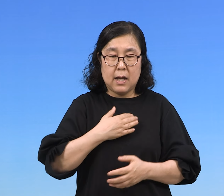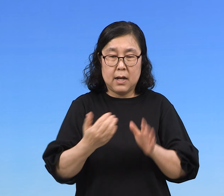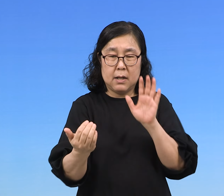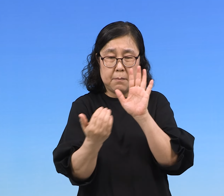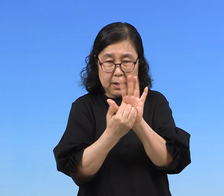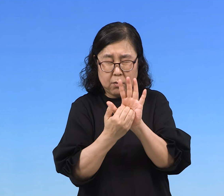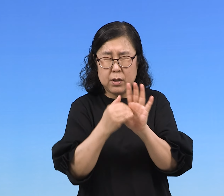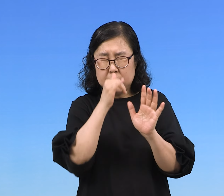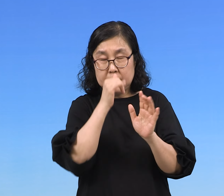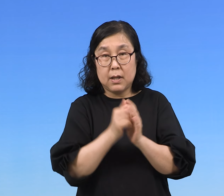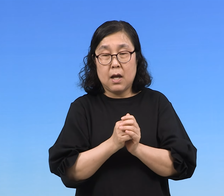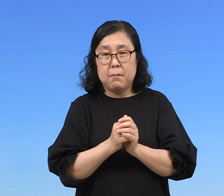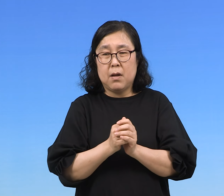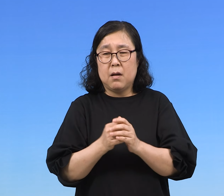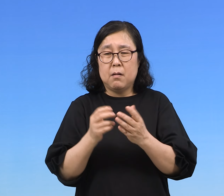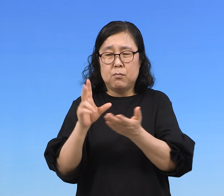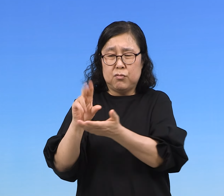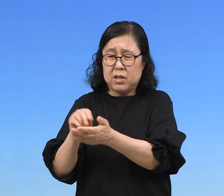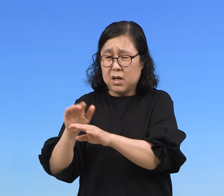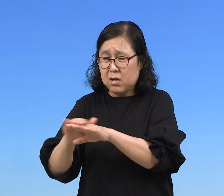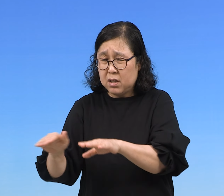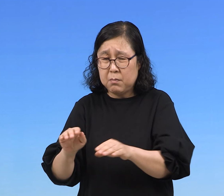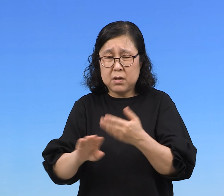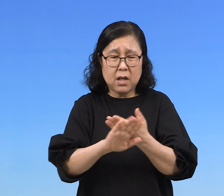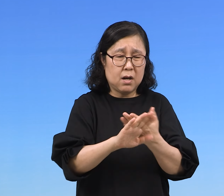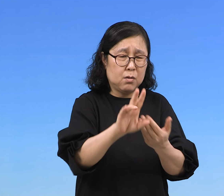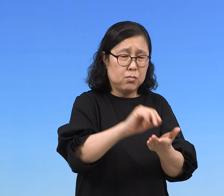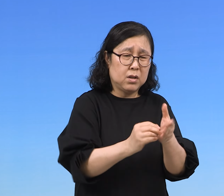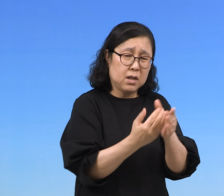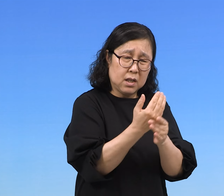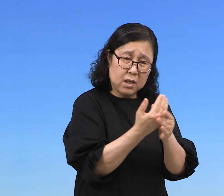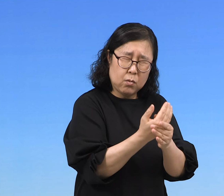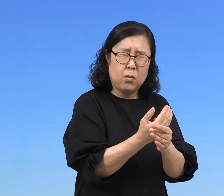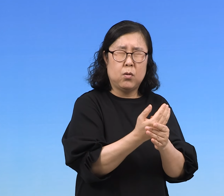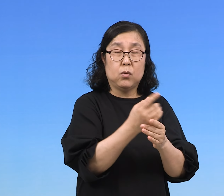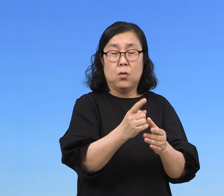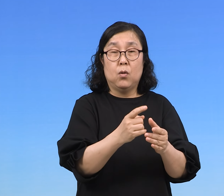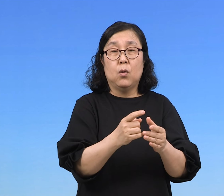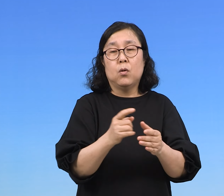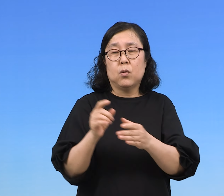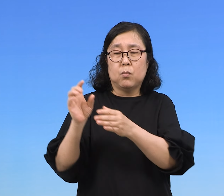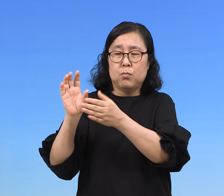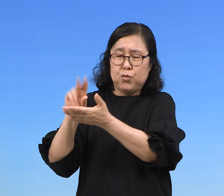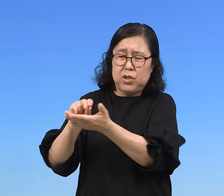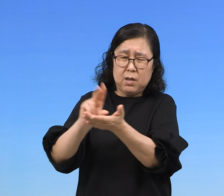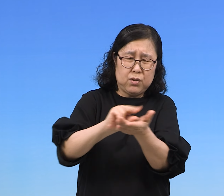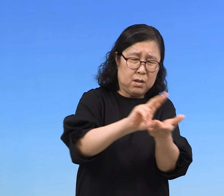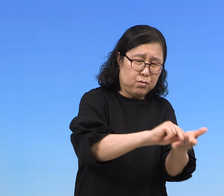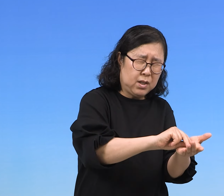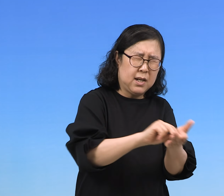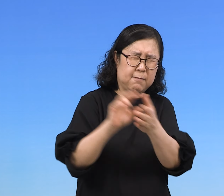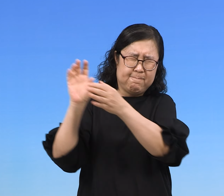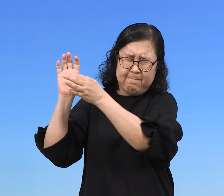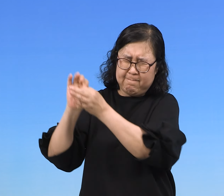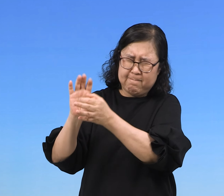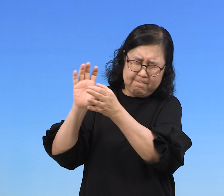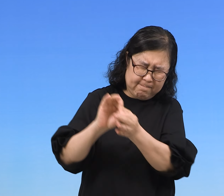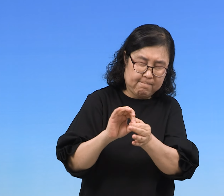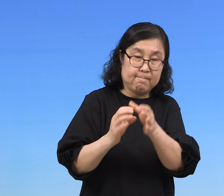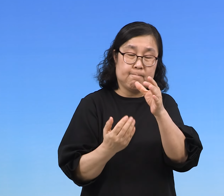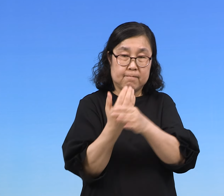문제가 해결이 되면 저 문제가 찾아오고, 저 문제가 끝나기도 전에 또 다른 문제로 우리를